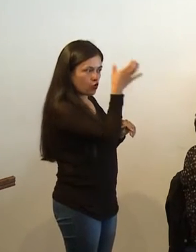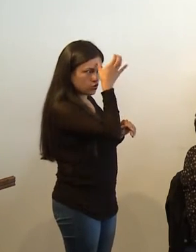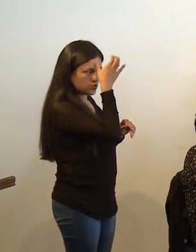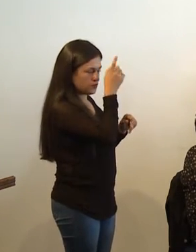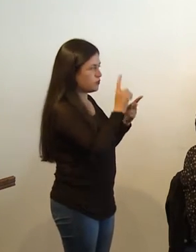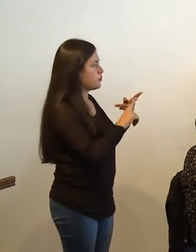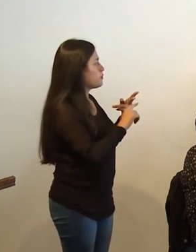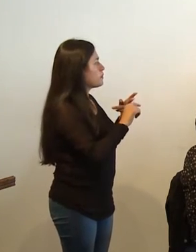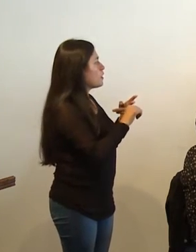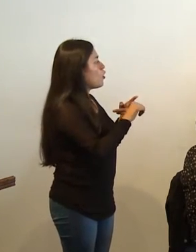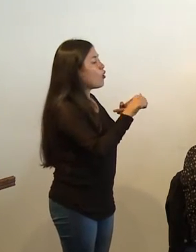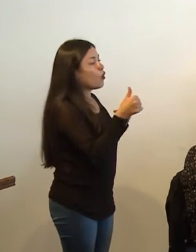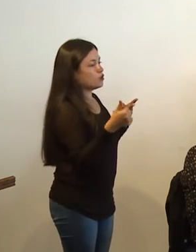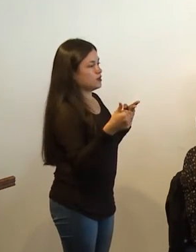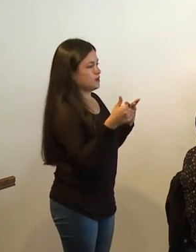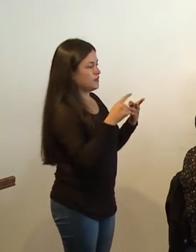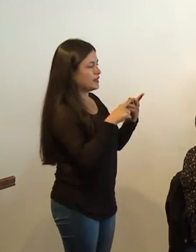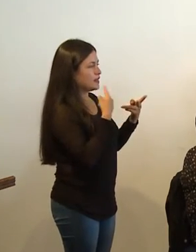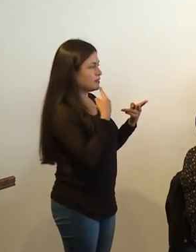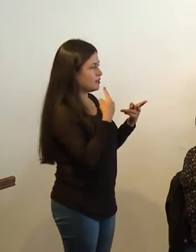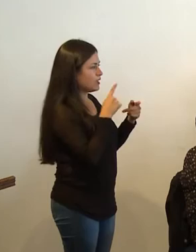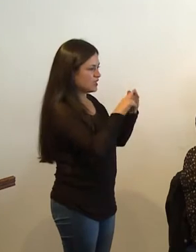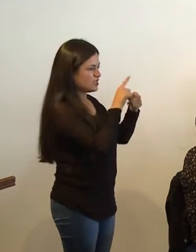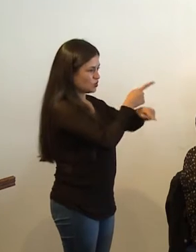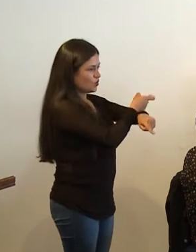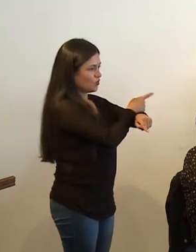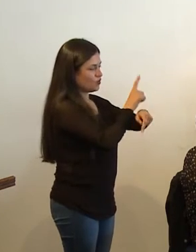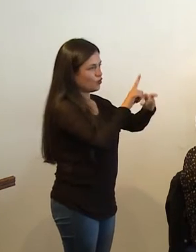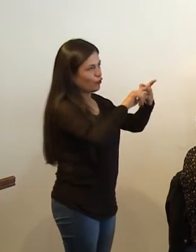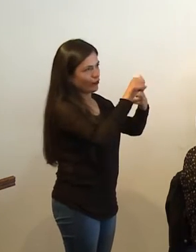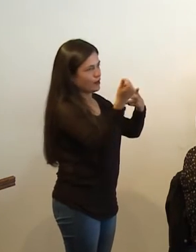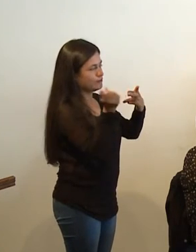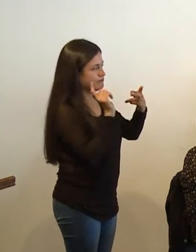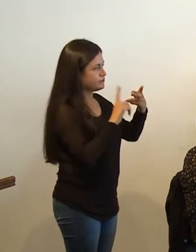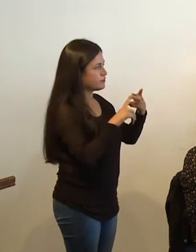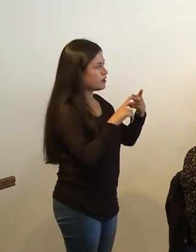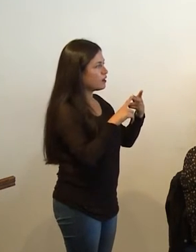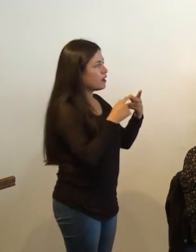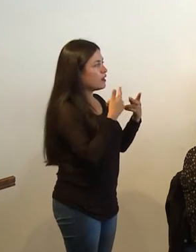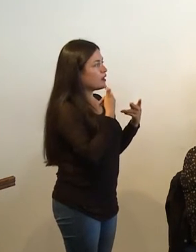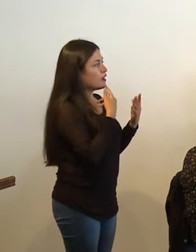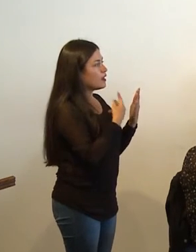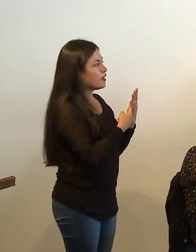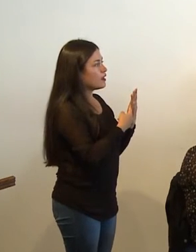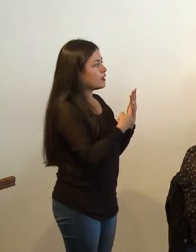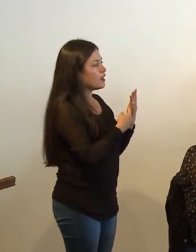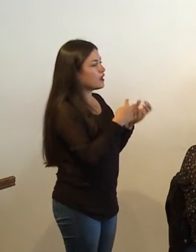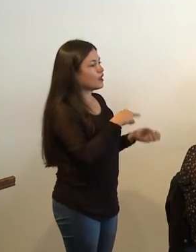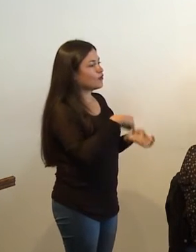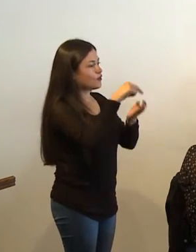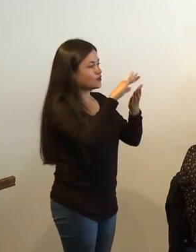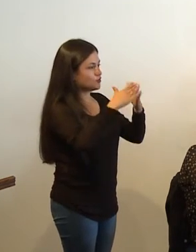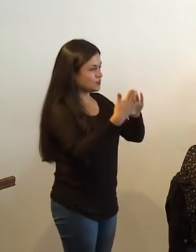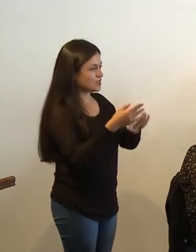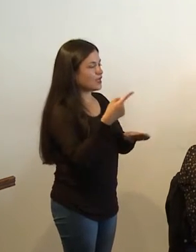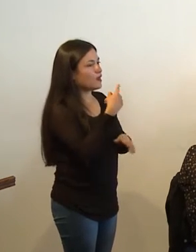página, educación comunitaria. Entonces, es el proyecto del Ministerio de Educación del Perú que